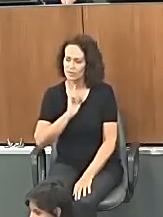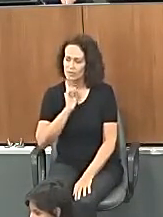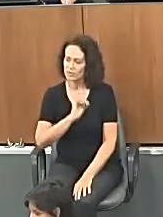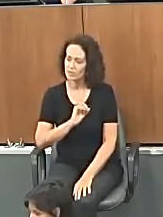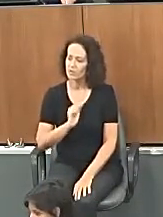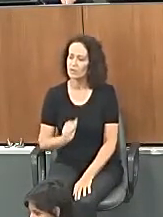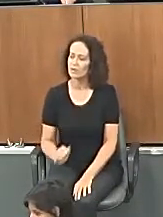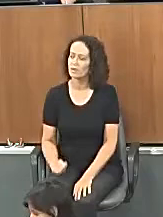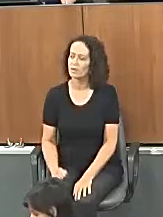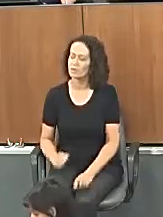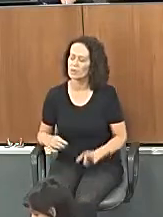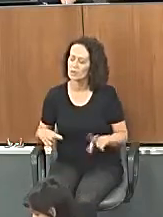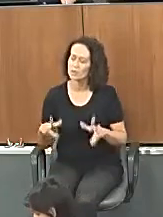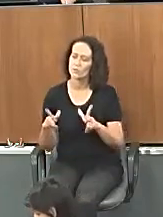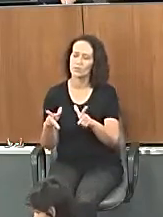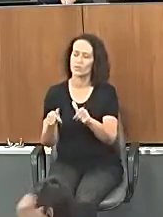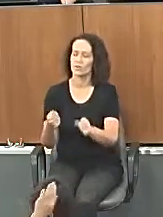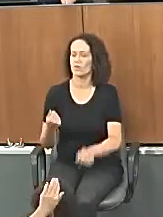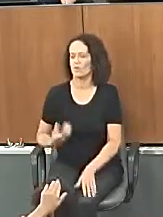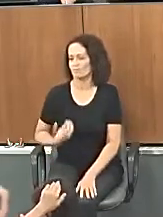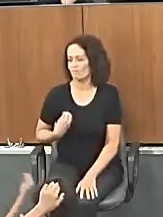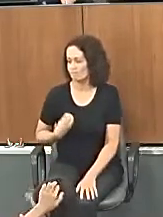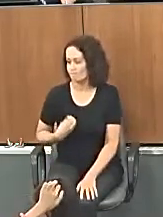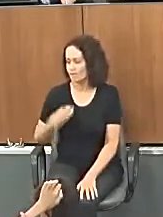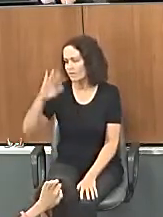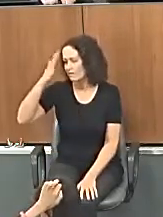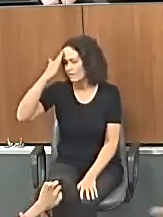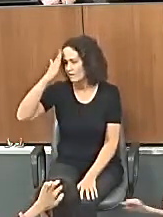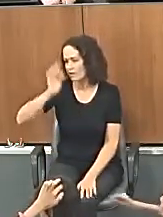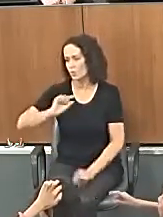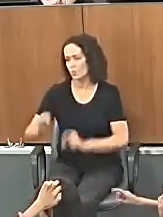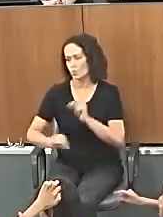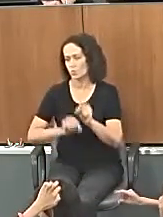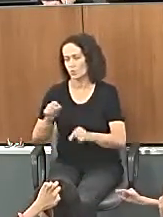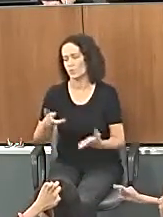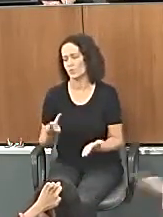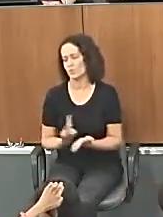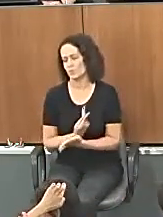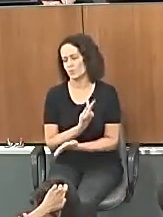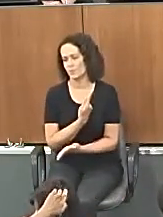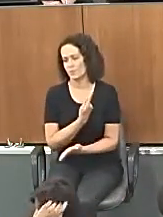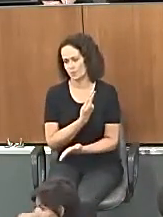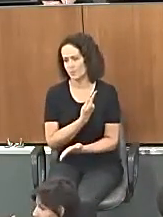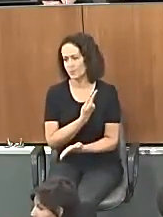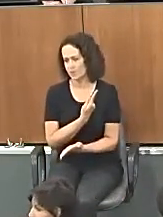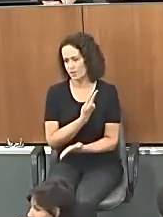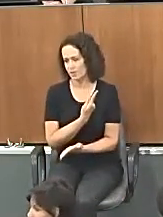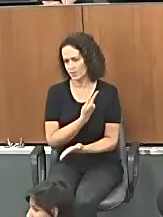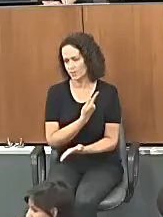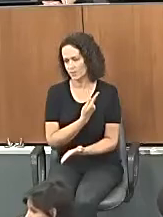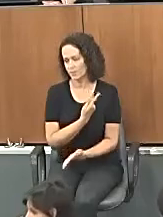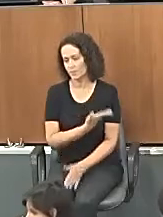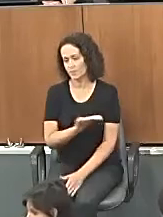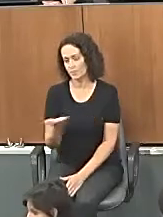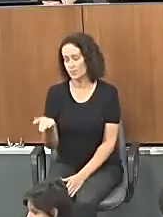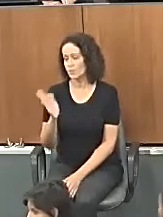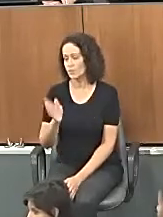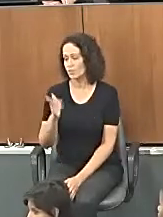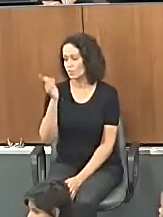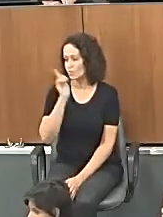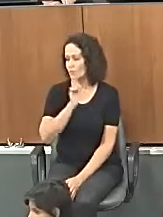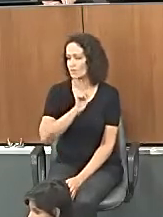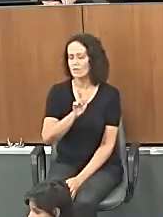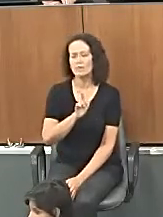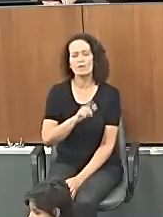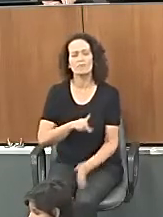todos nós e para entender o que está acontecendo você já conseguiram as pessoas que querem fazer